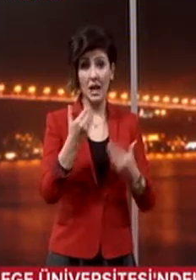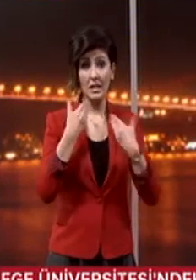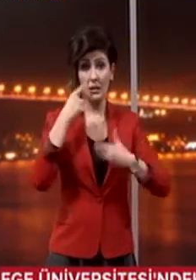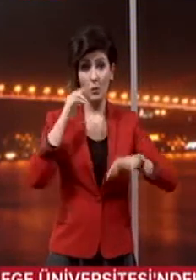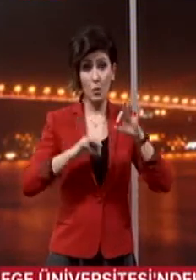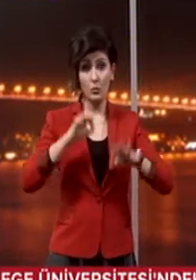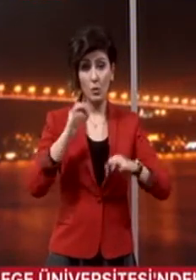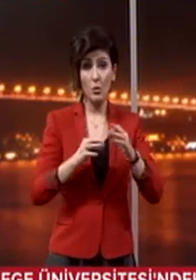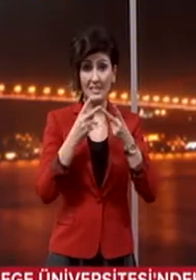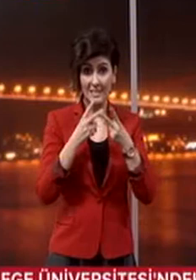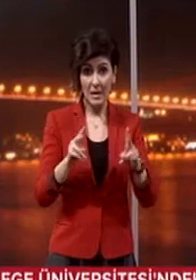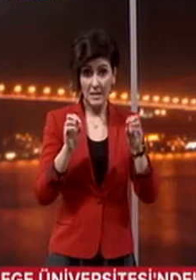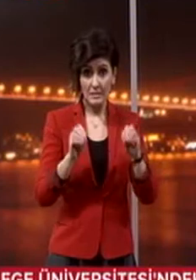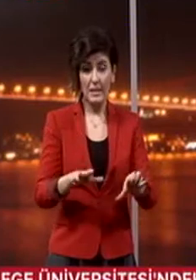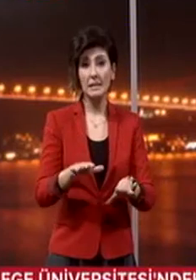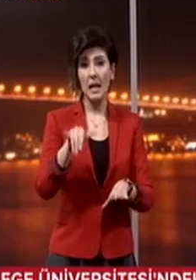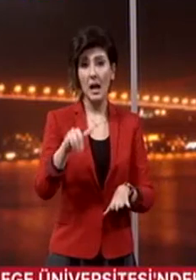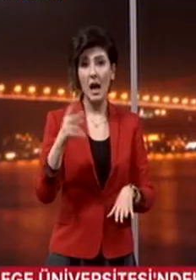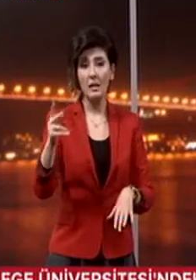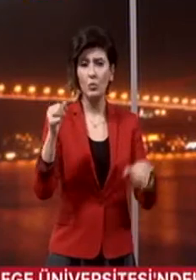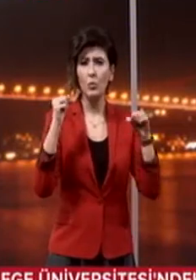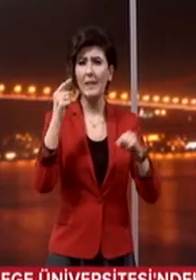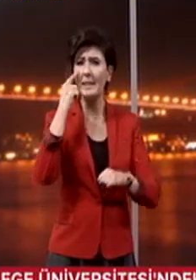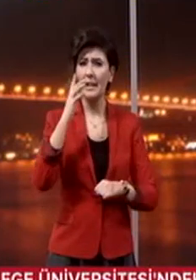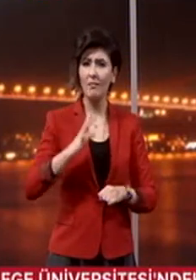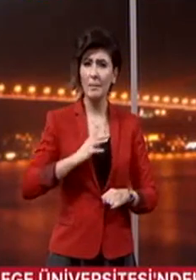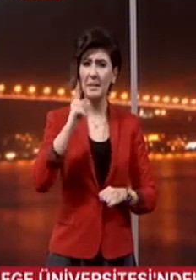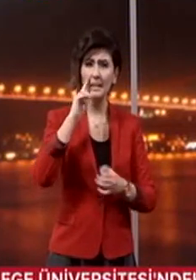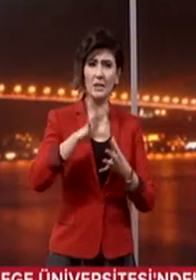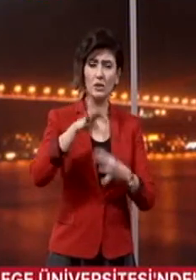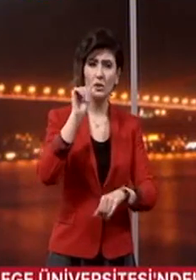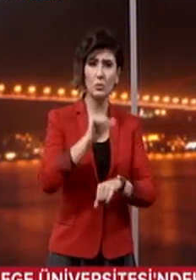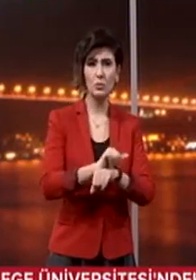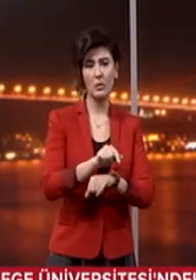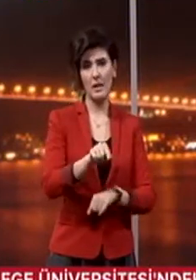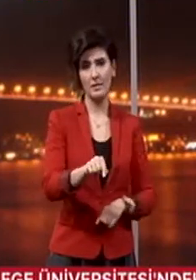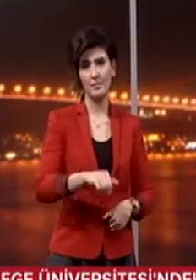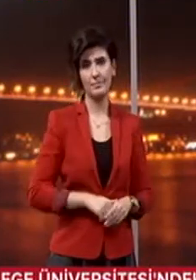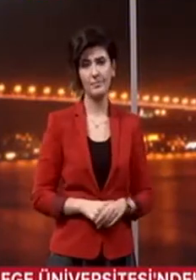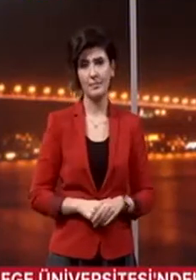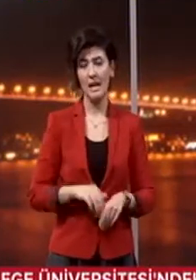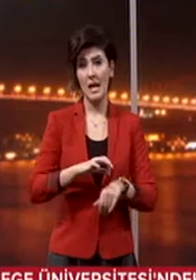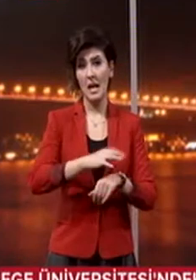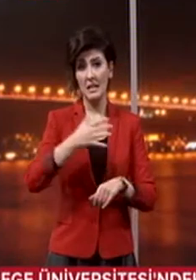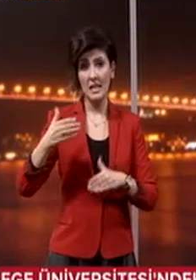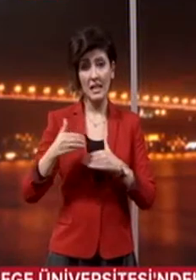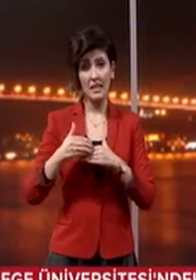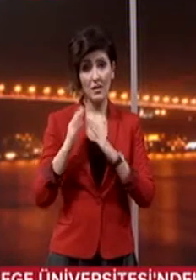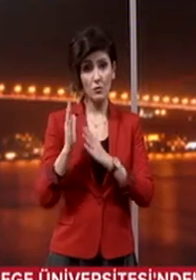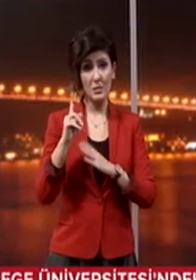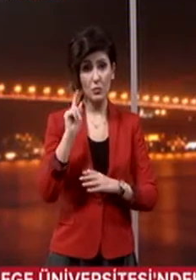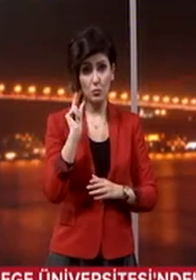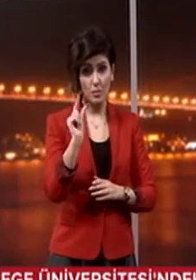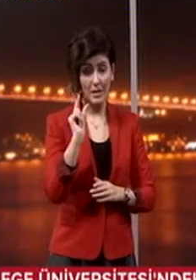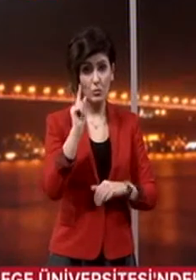adli kontrol şartıyla serbest bırakılırken hakkında kuvvetli delil bulunan bir kişi tutuklandı. Hastanede tedavisi